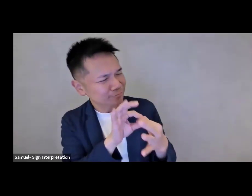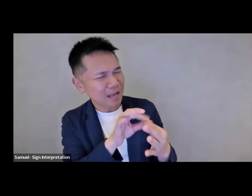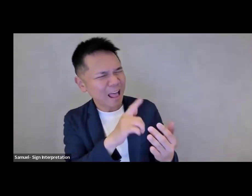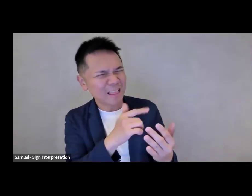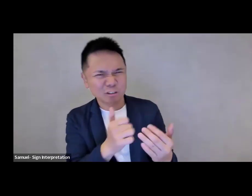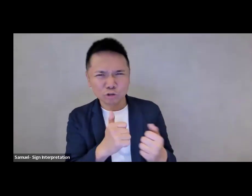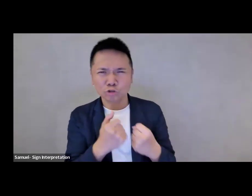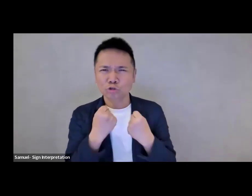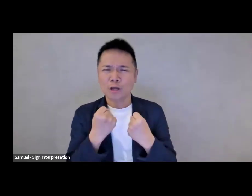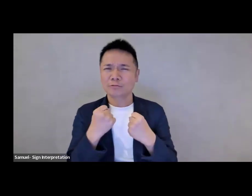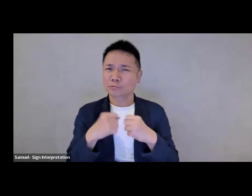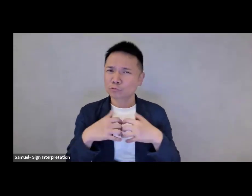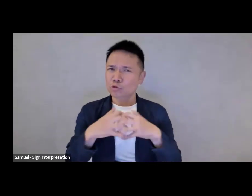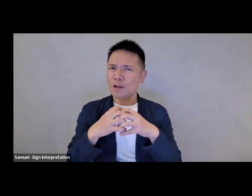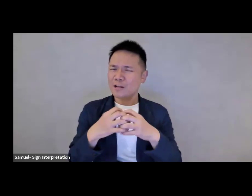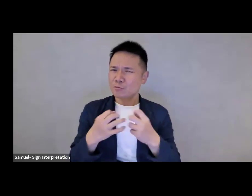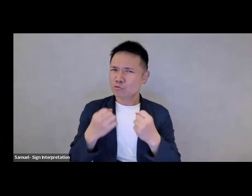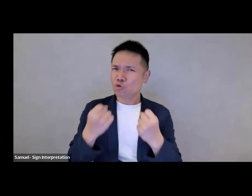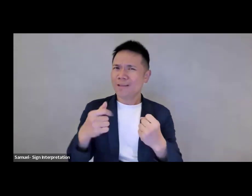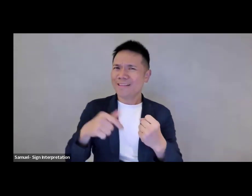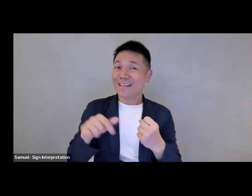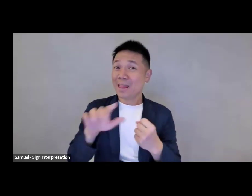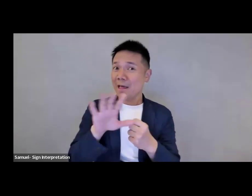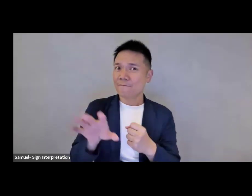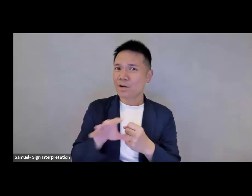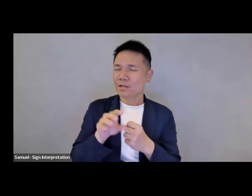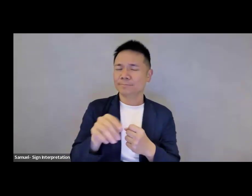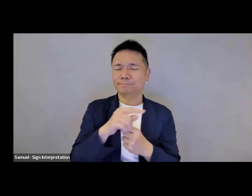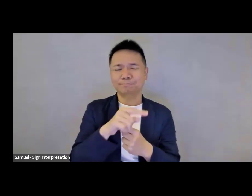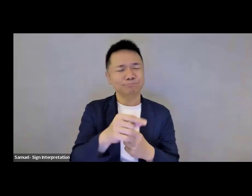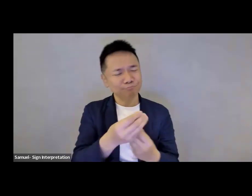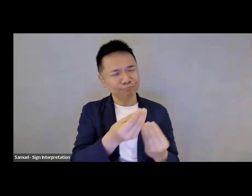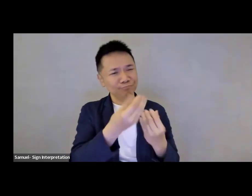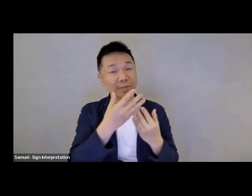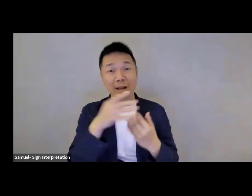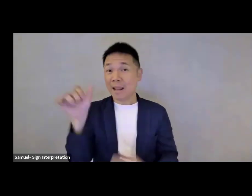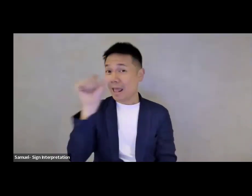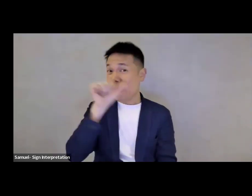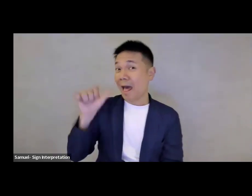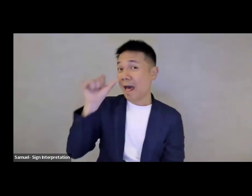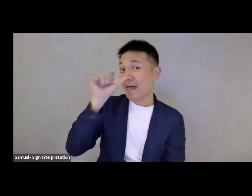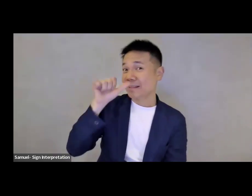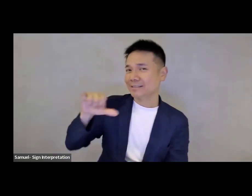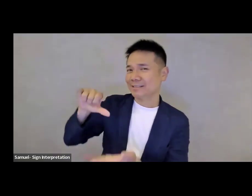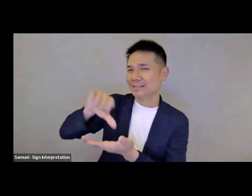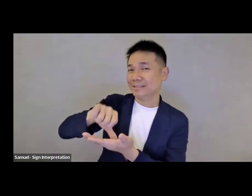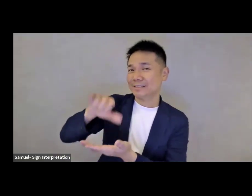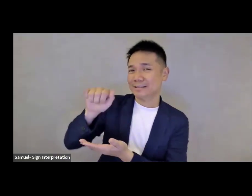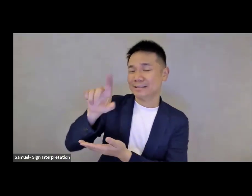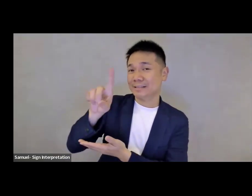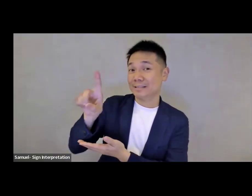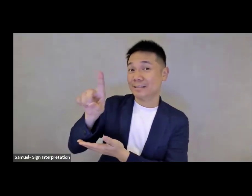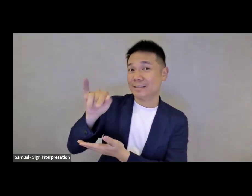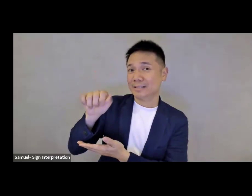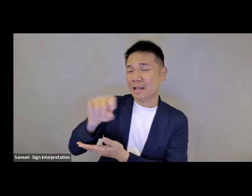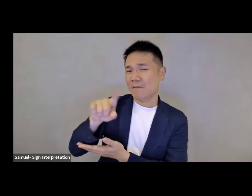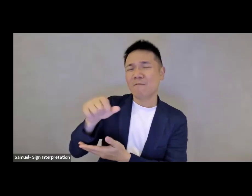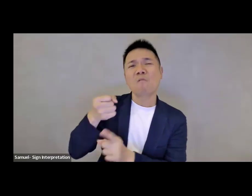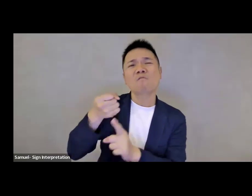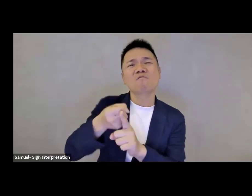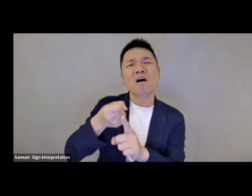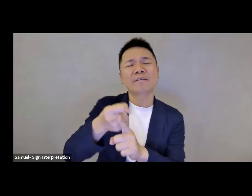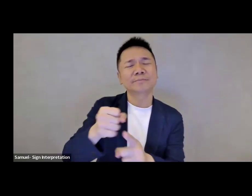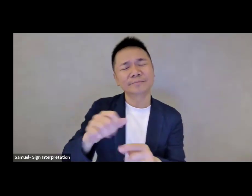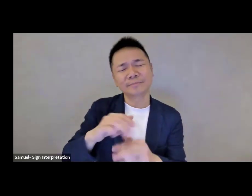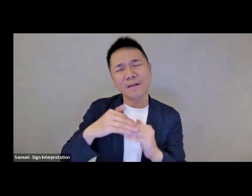个，因为我记得Bhargavi 在 TCI 里面让这个活动